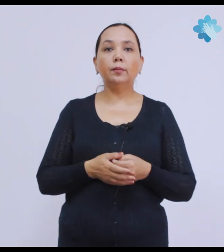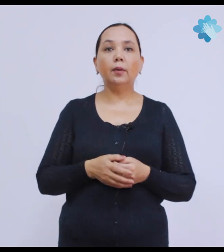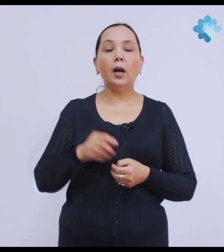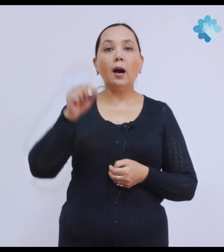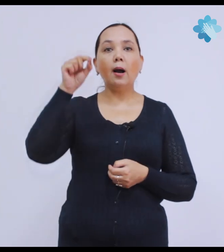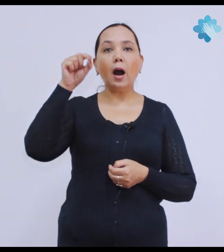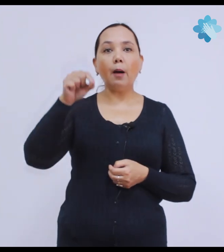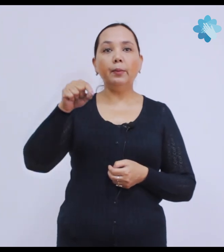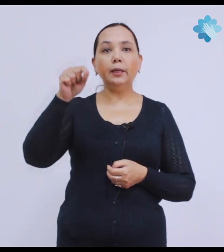капли